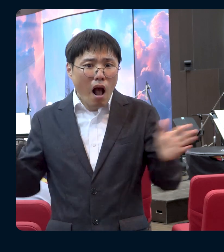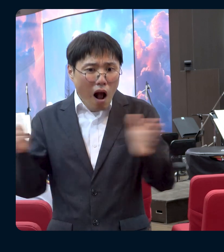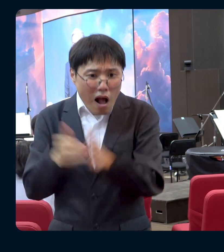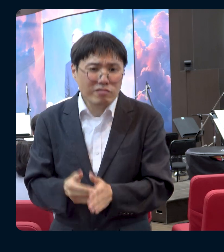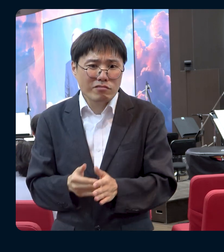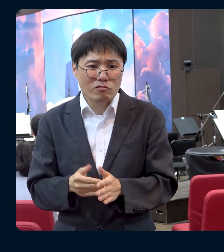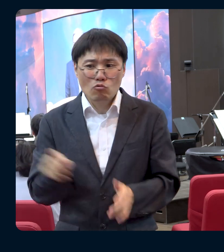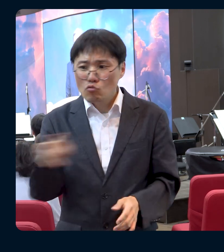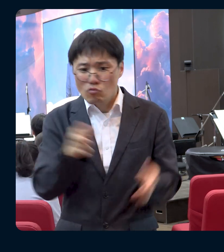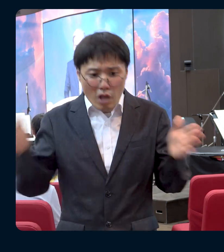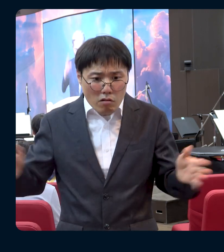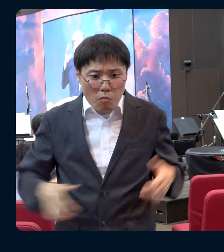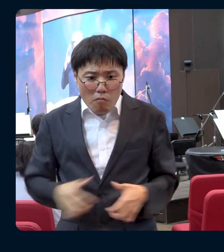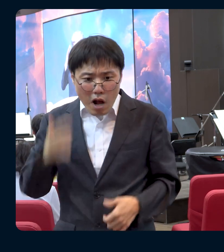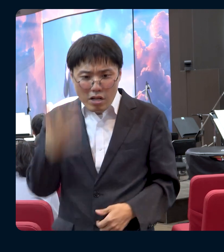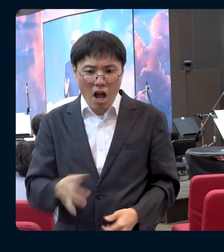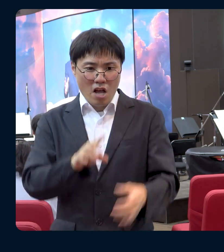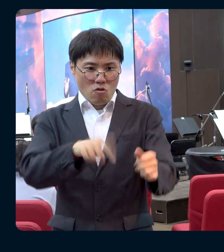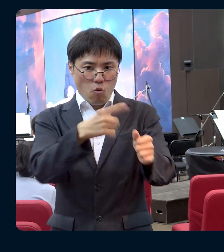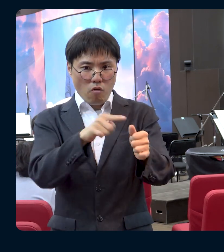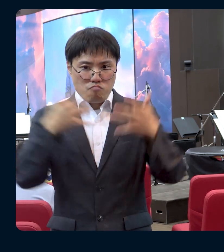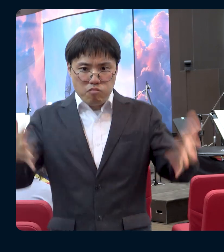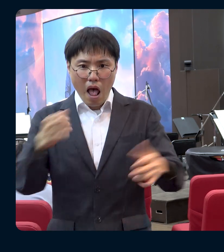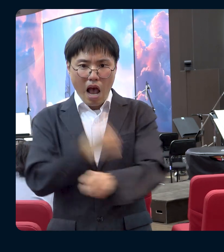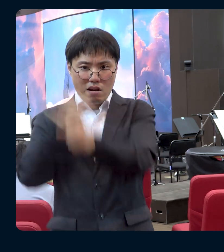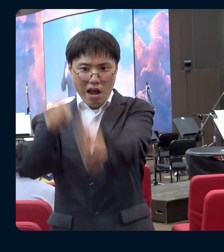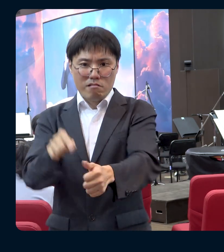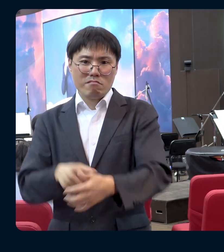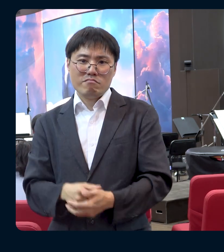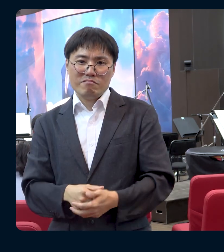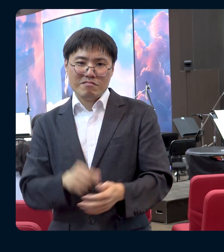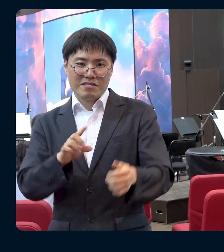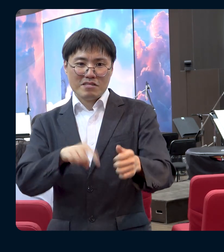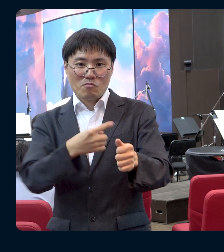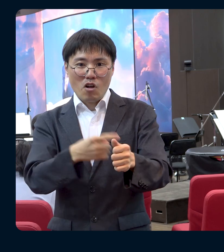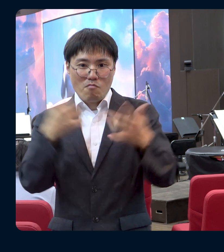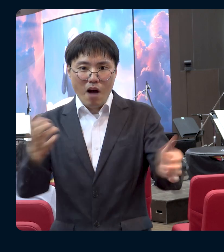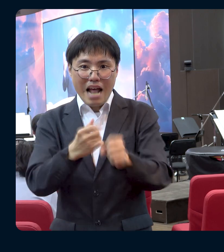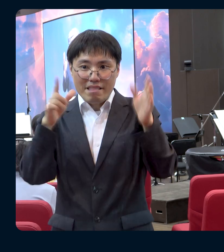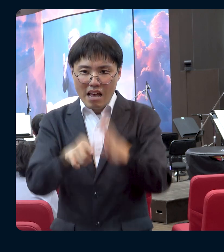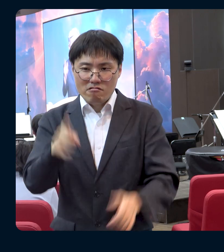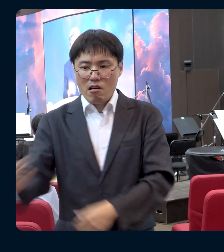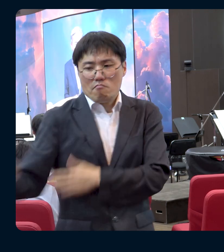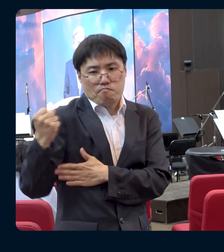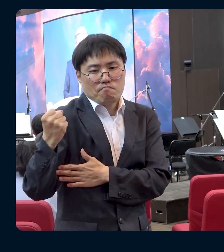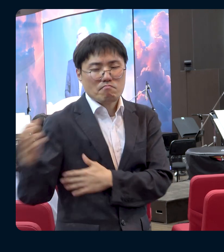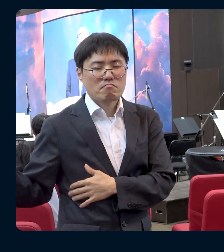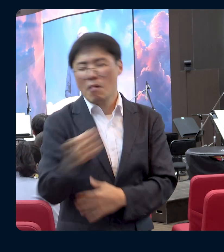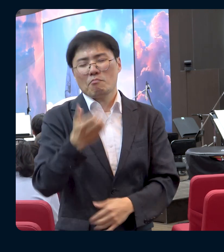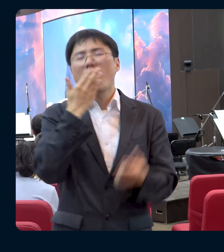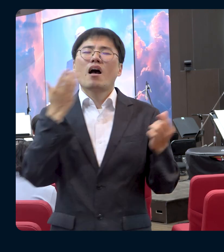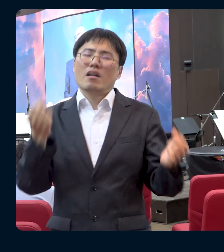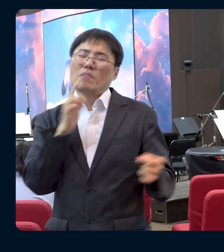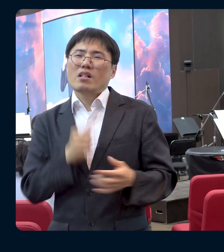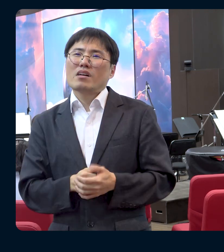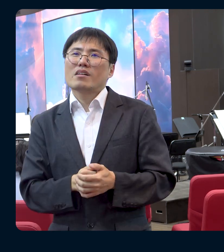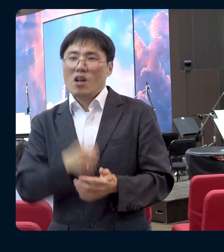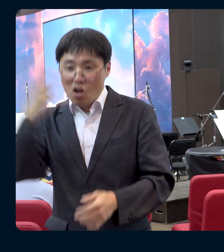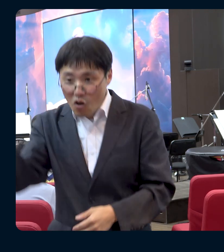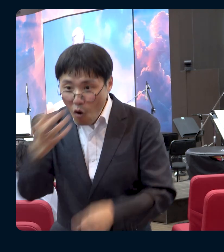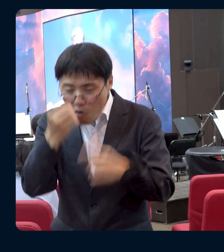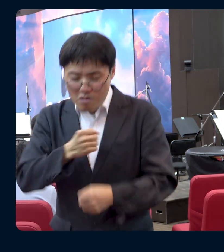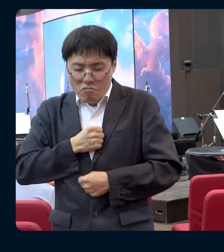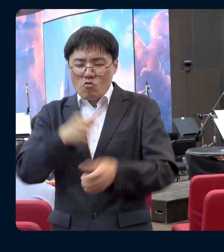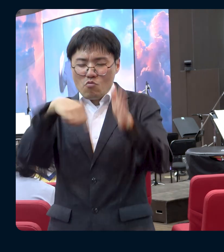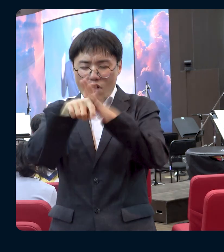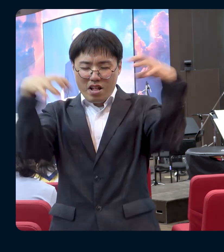어느 때까지 둘 사이에서 머뭇머뭇하겠느냐? 소속을 분명히 하라. 소속을 분명히 할 때 거룩의 파워가 나오는 거예요.